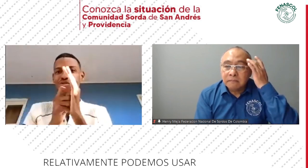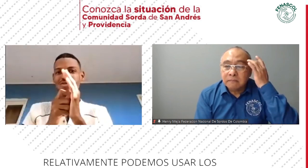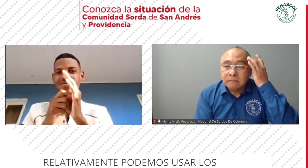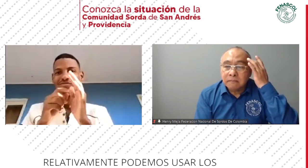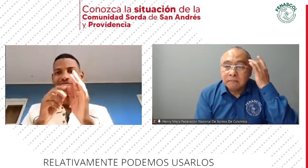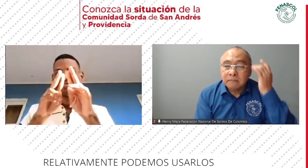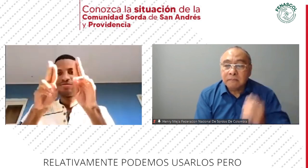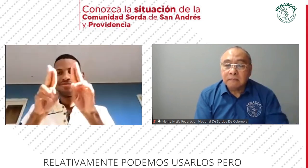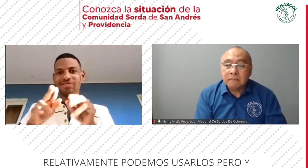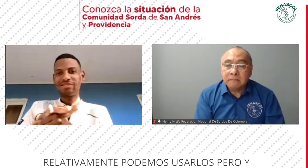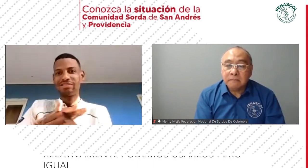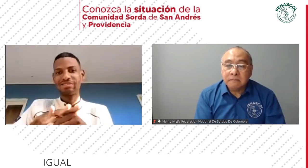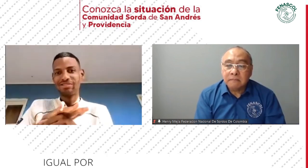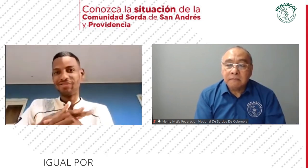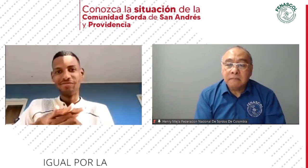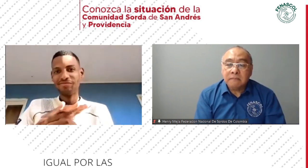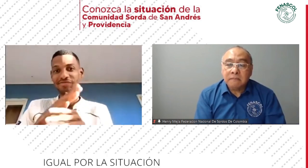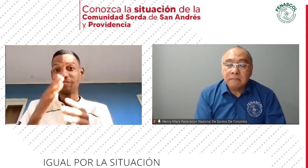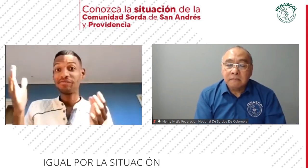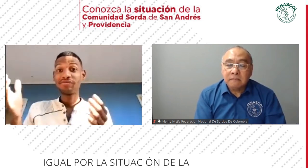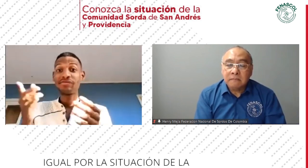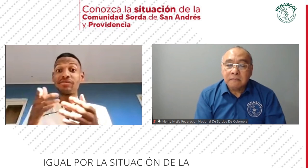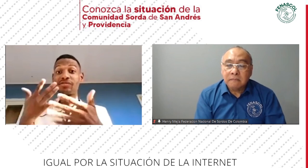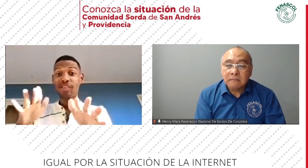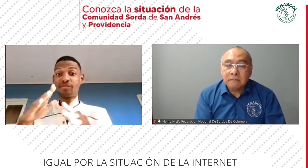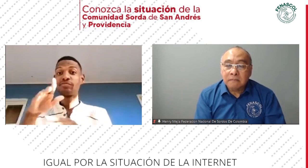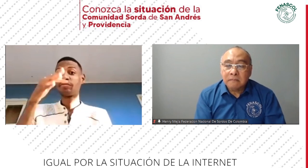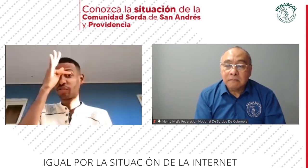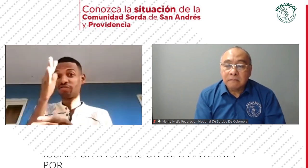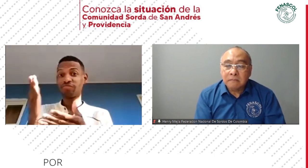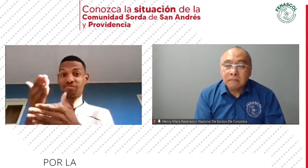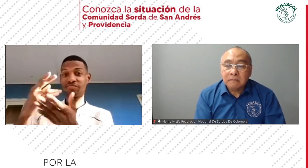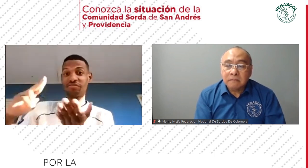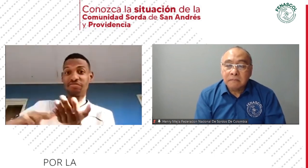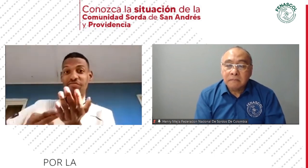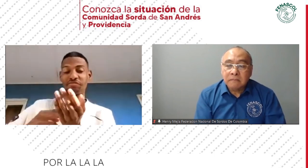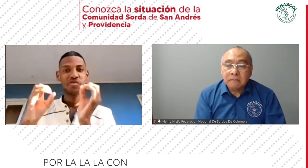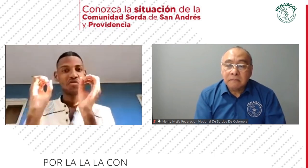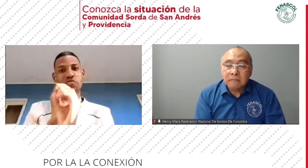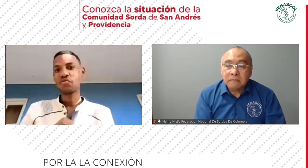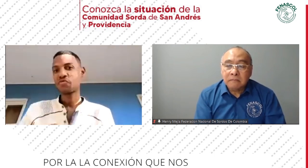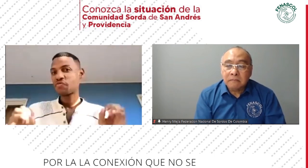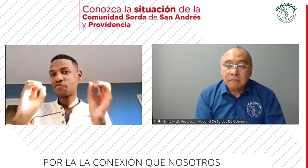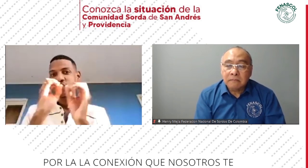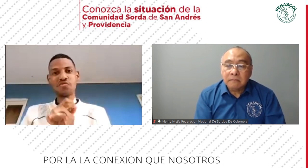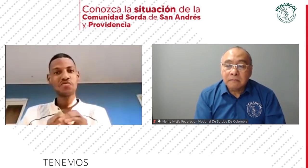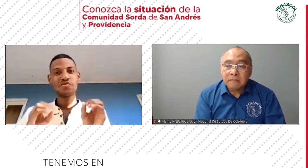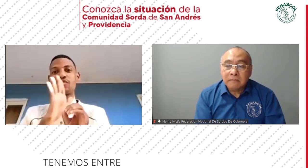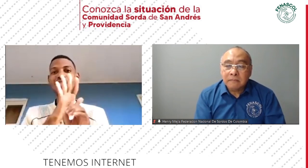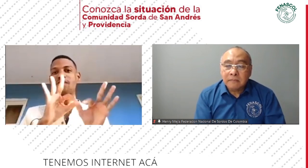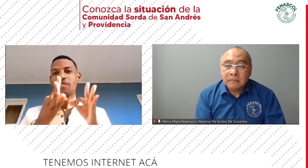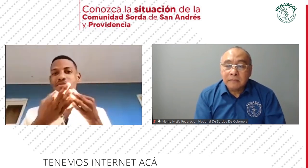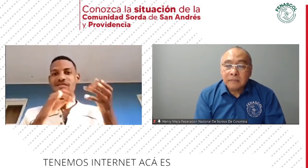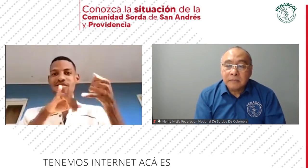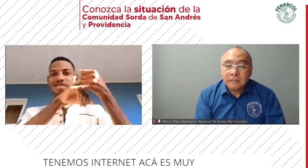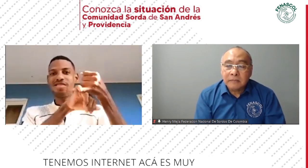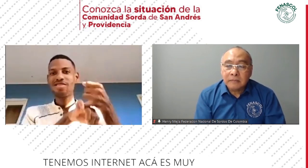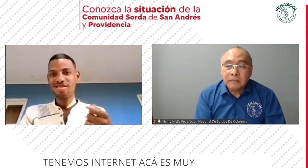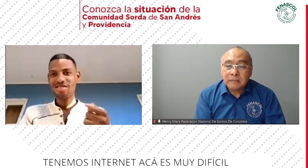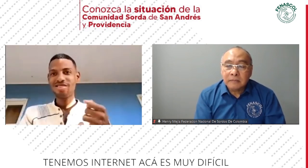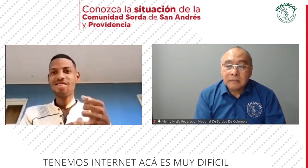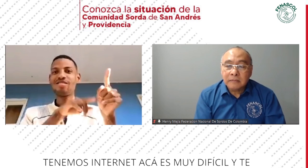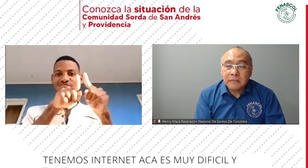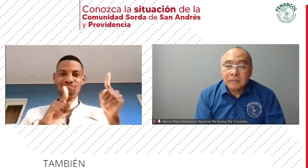usarlos pero igual por la situación de la internet por la conexión que nosotros tenemos de internet acá es muy